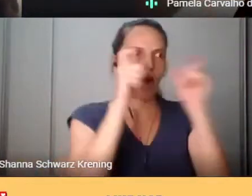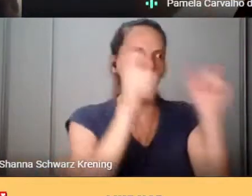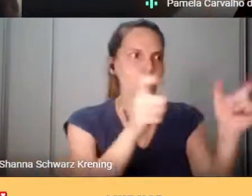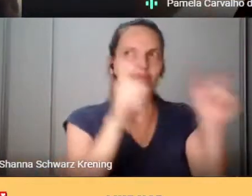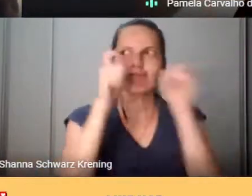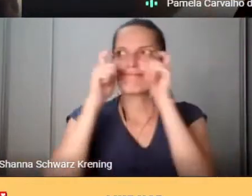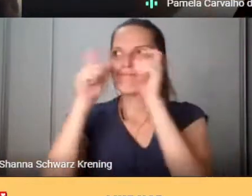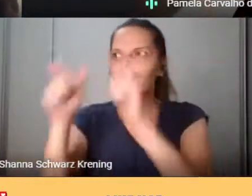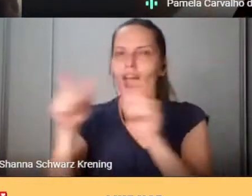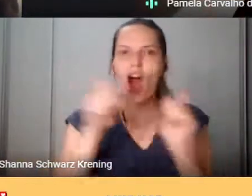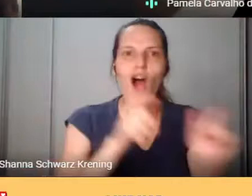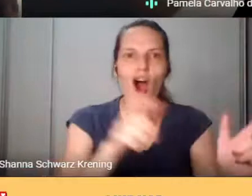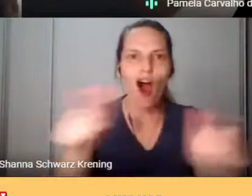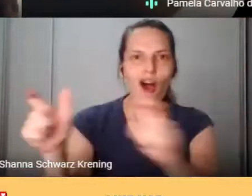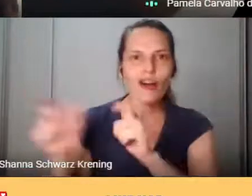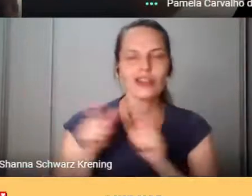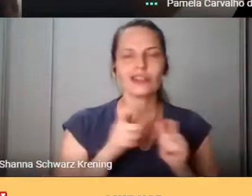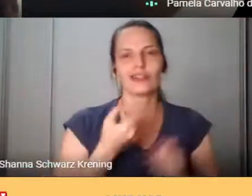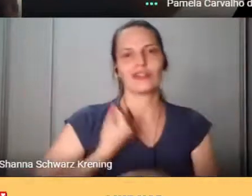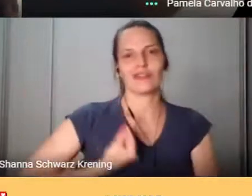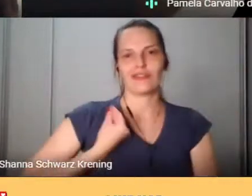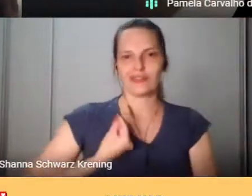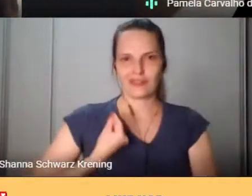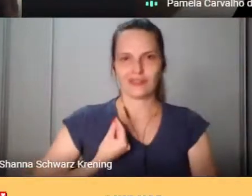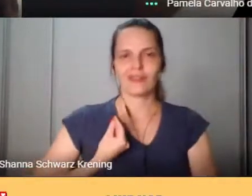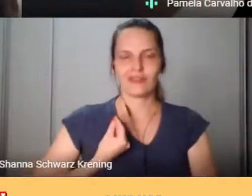pôr a nossa atenção, o foco da nossa atenção.